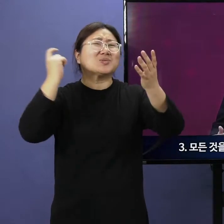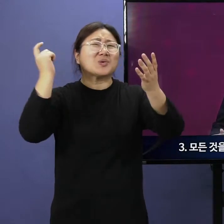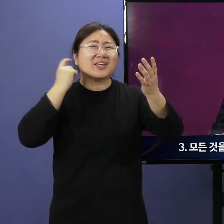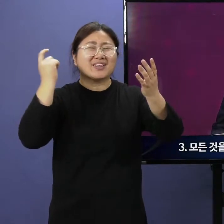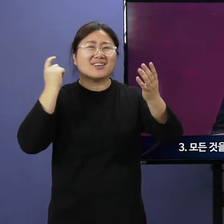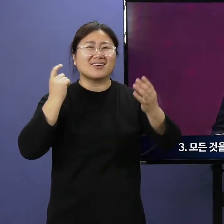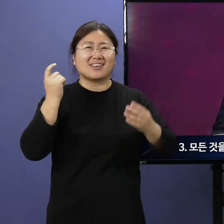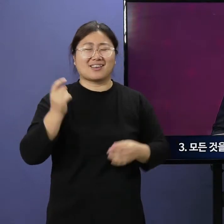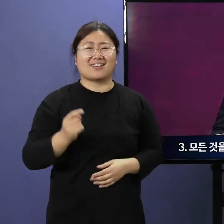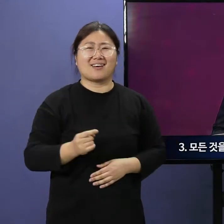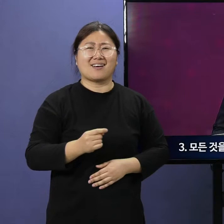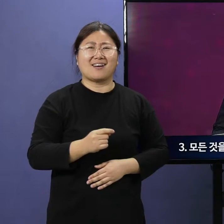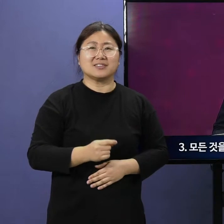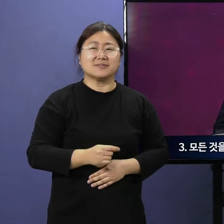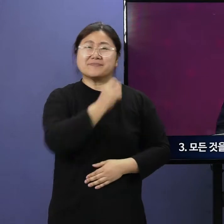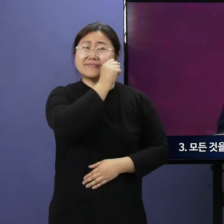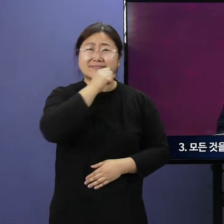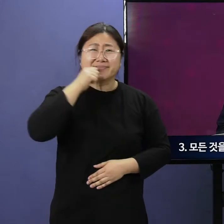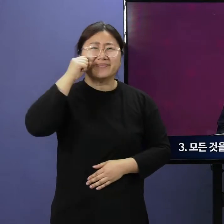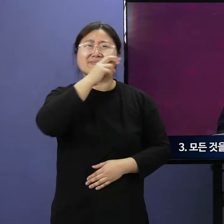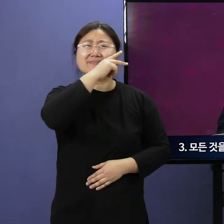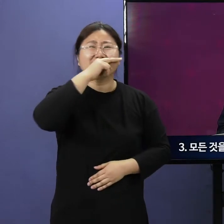향긋한 냄새가 가득합니다.